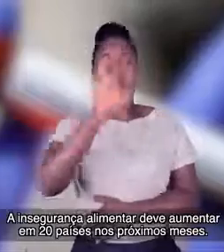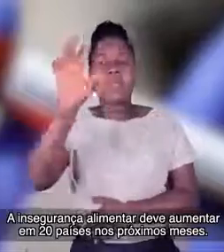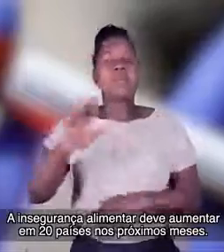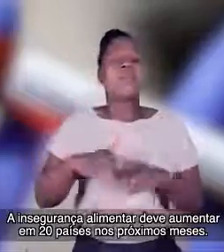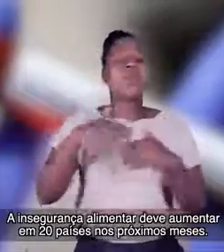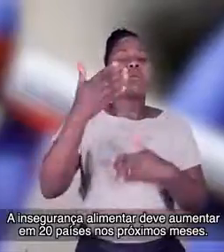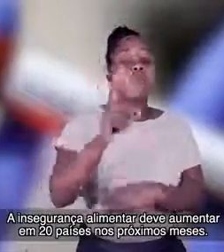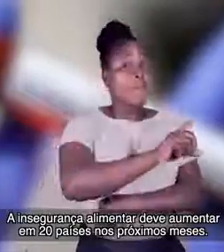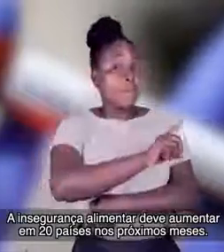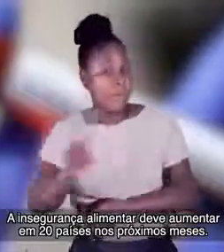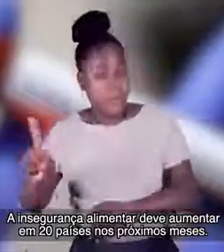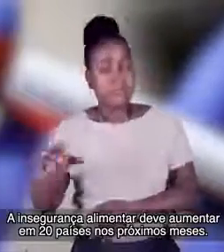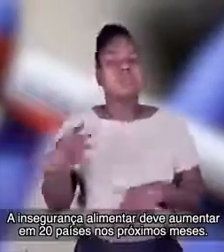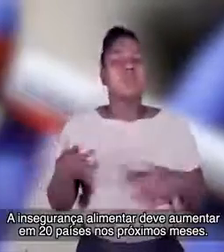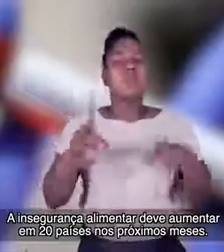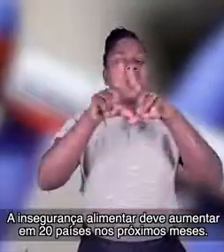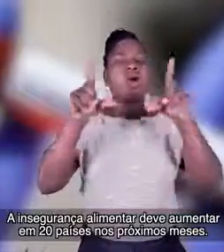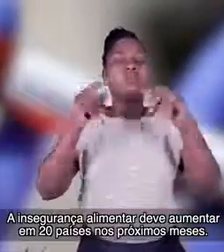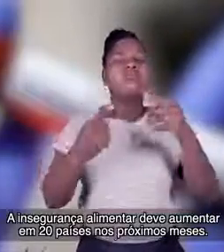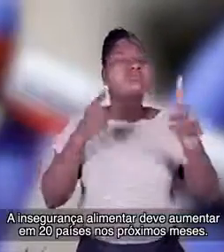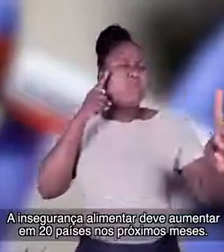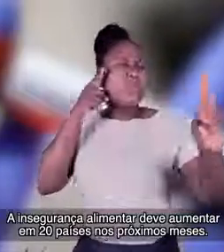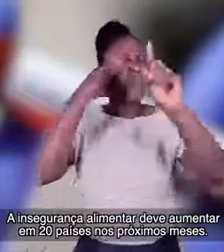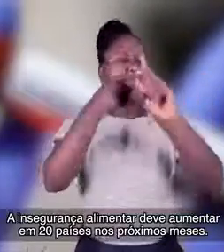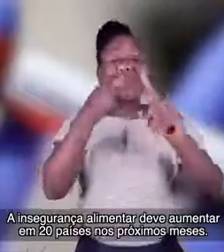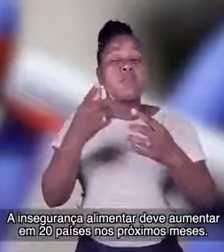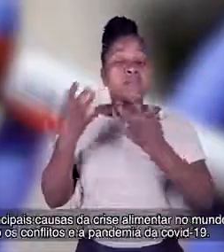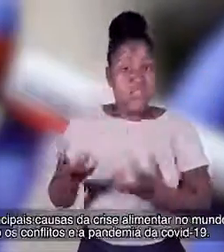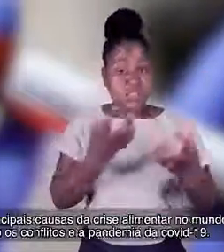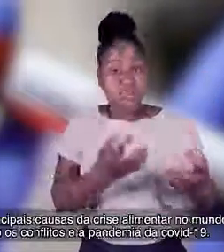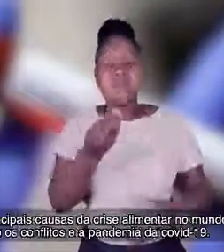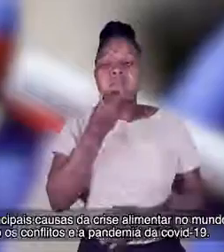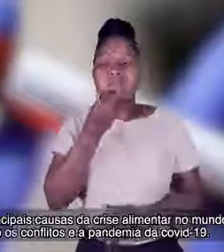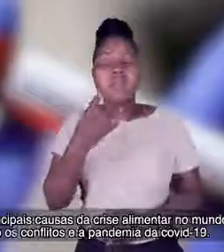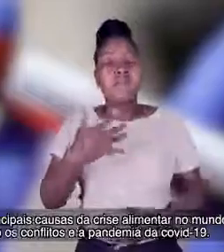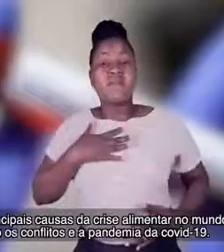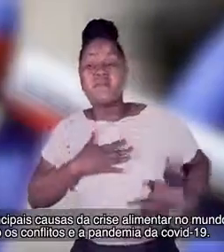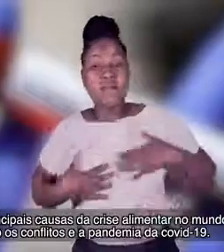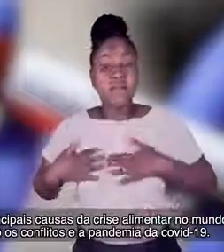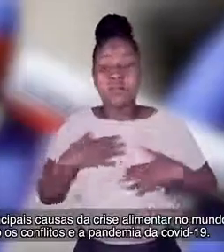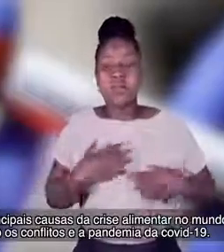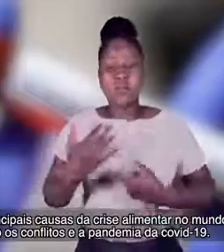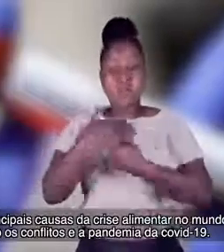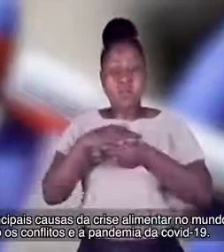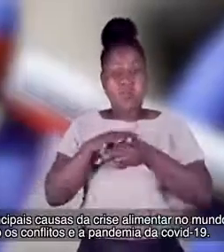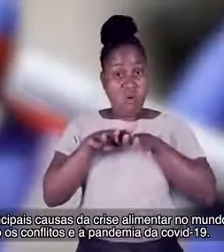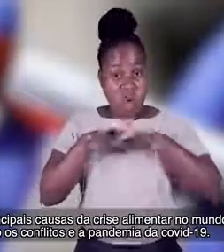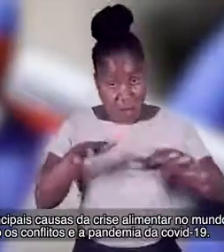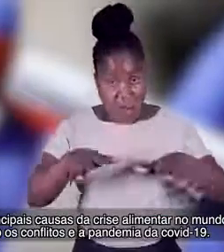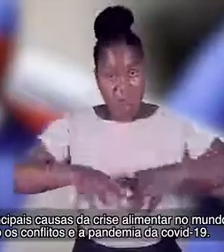A insegurança alimentar deve aumentar em 20 países nos próximos meses. As principais causas da crise alimentar no mundo são os conflitos e a